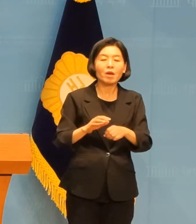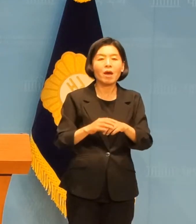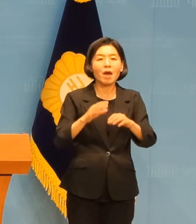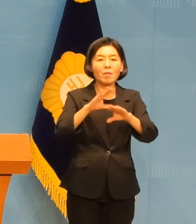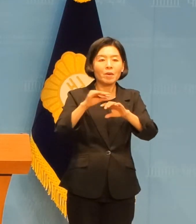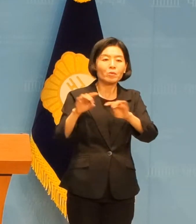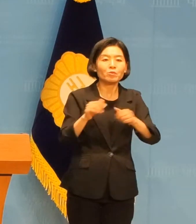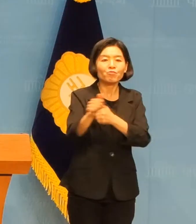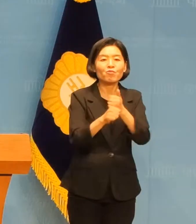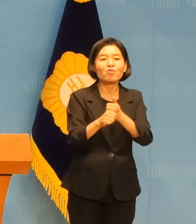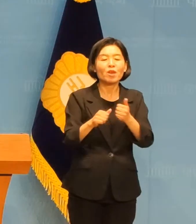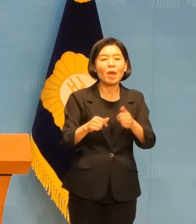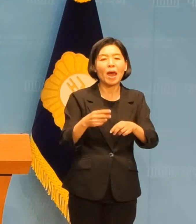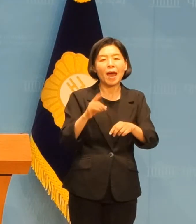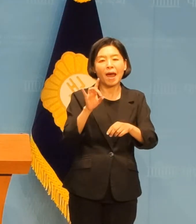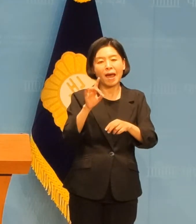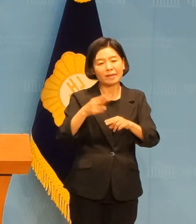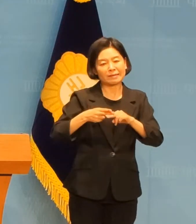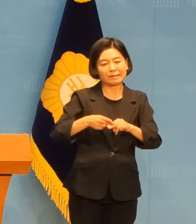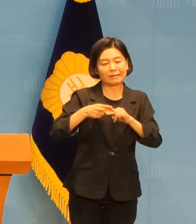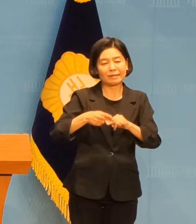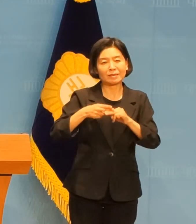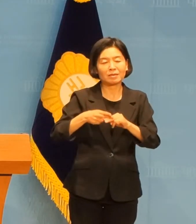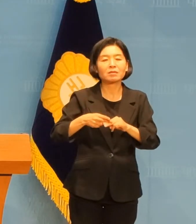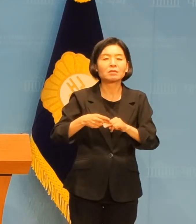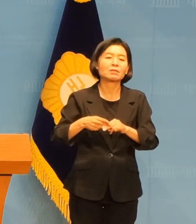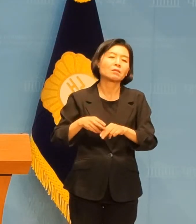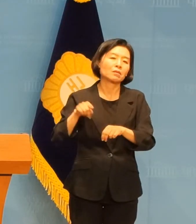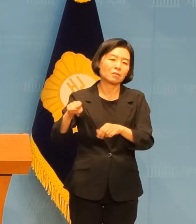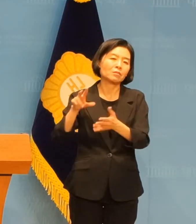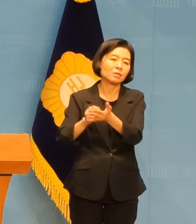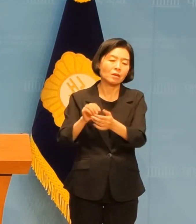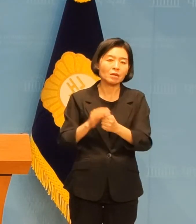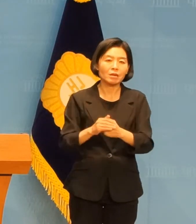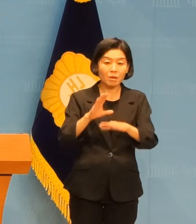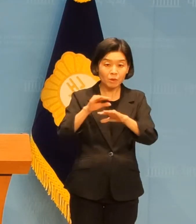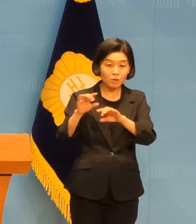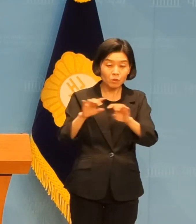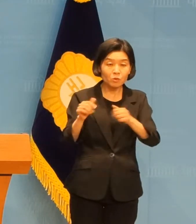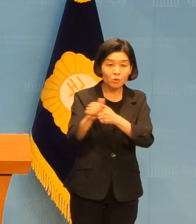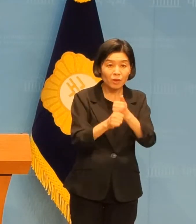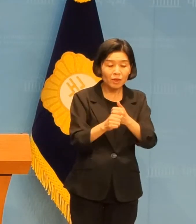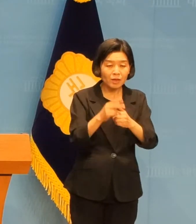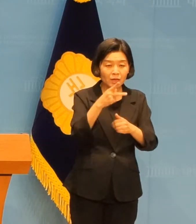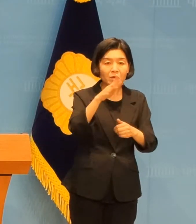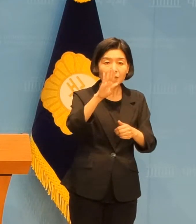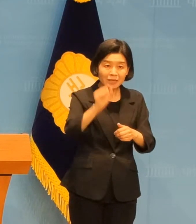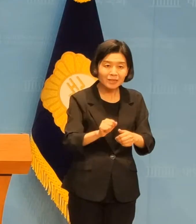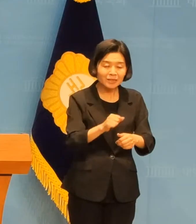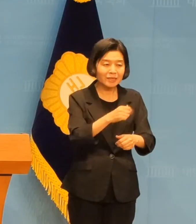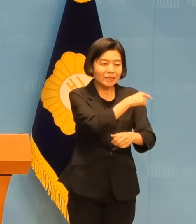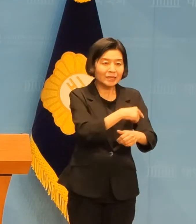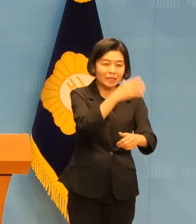기구로 전략시켰습니다. 그 방통위는 KBS 이사장 해임, 박문진 이사 해임, KBS 수신료